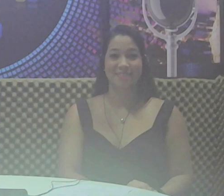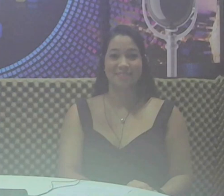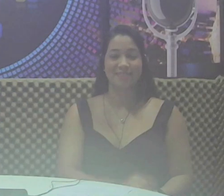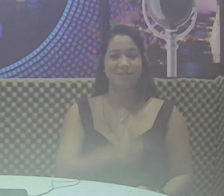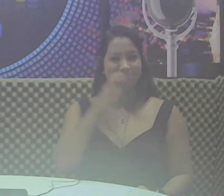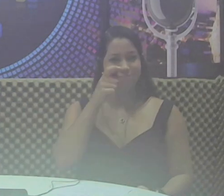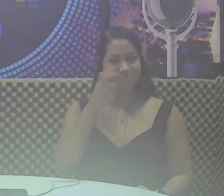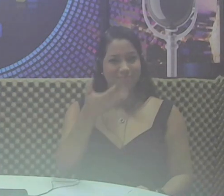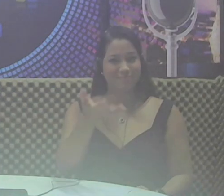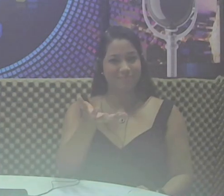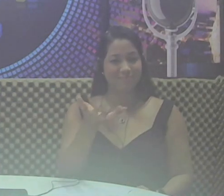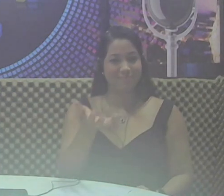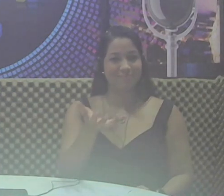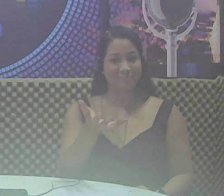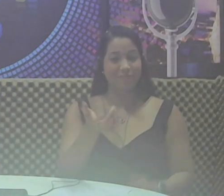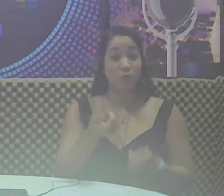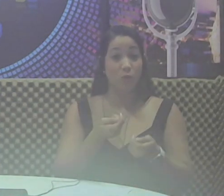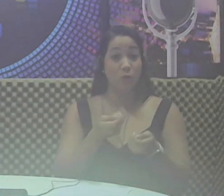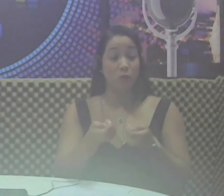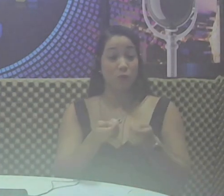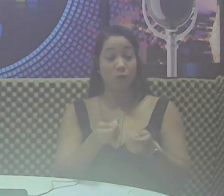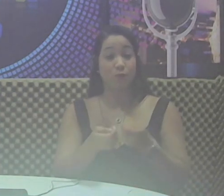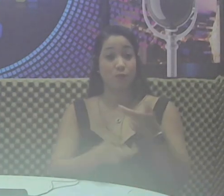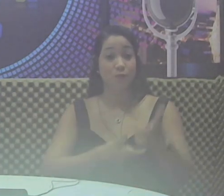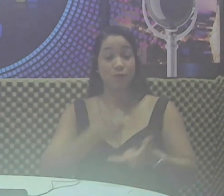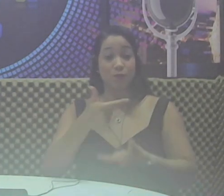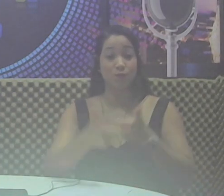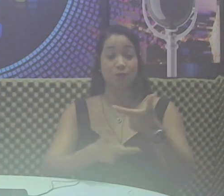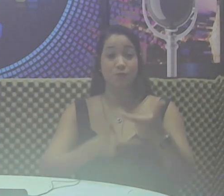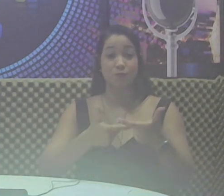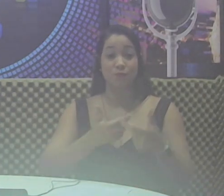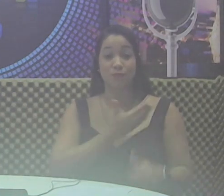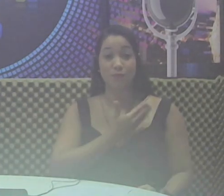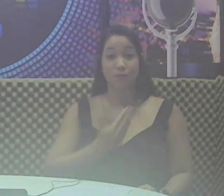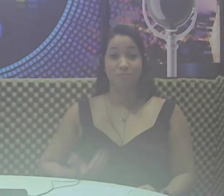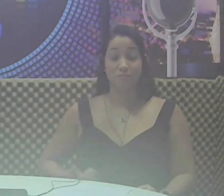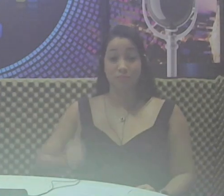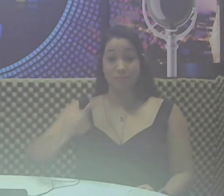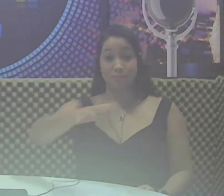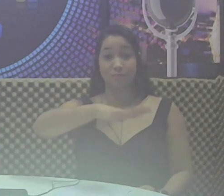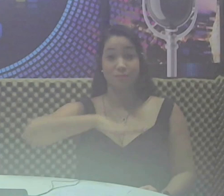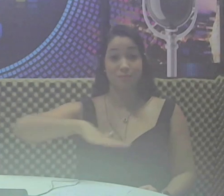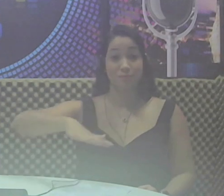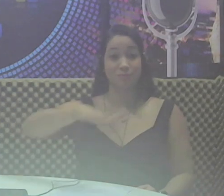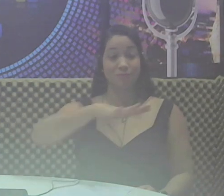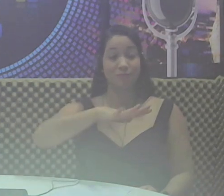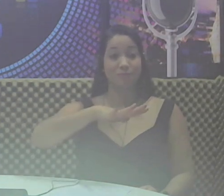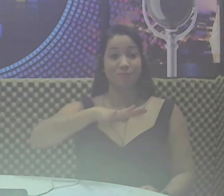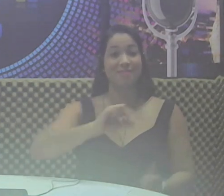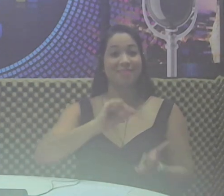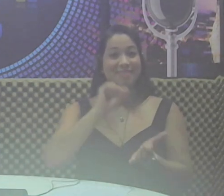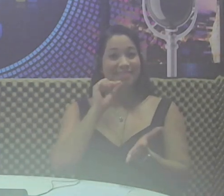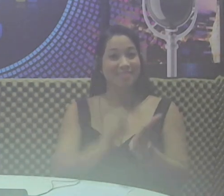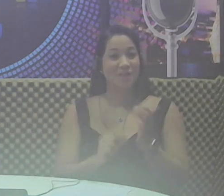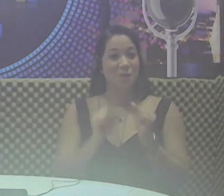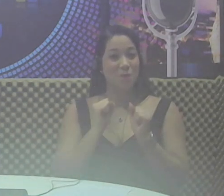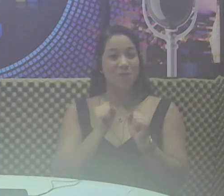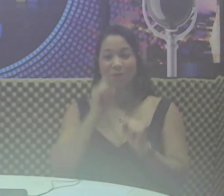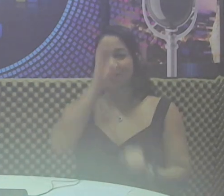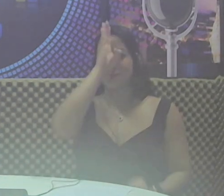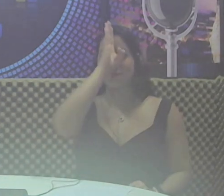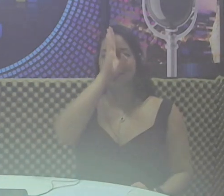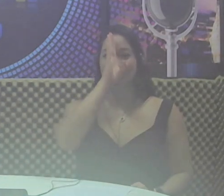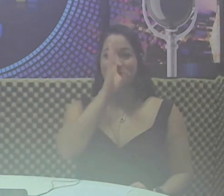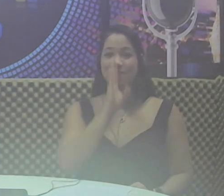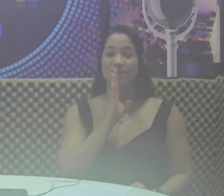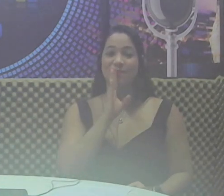Interessados em exercer o comércio e prestação de serviços em áreas públicas poderão se inscrever gratuitamente